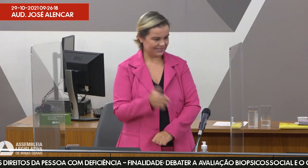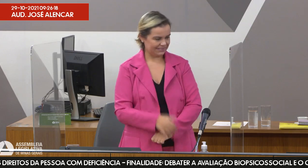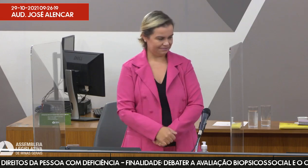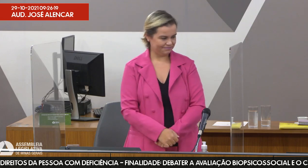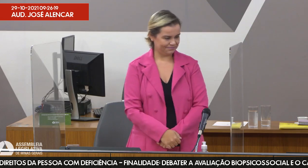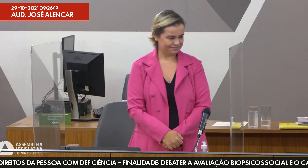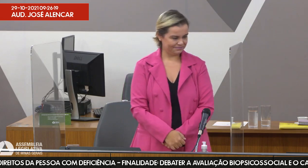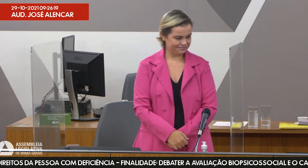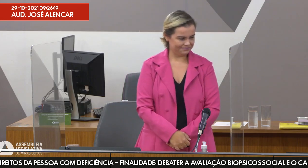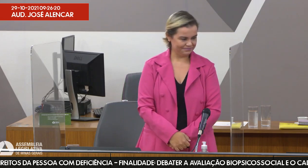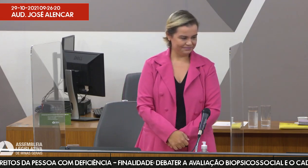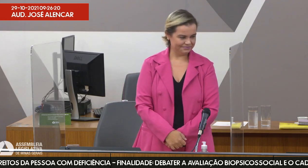Mais um, por favor.